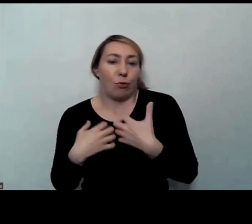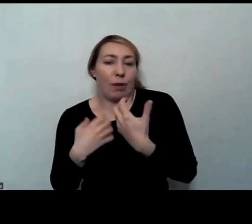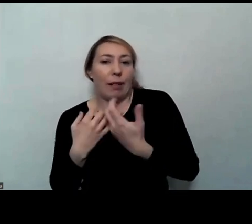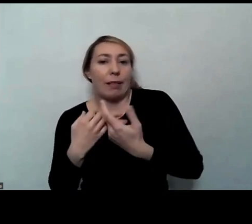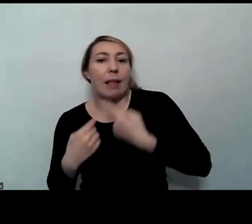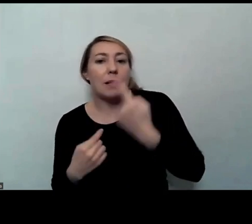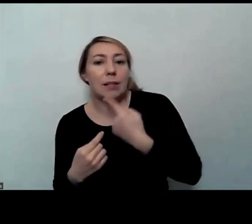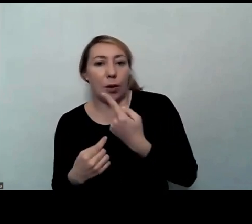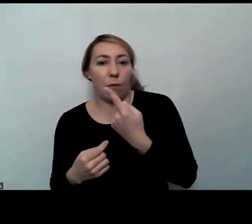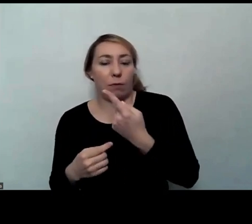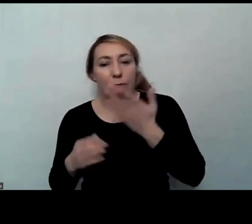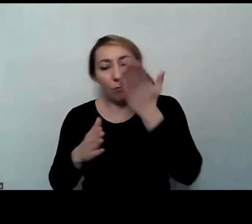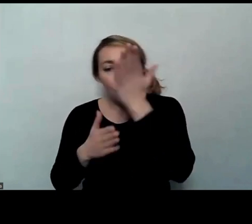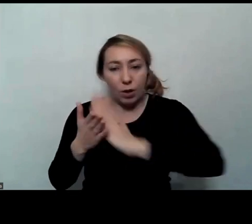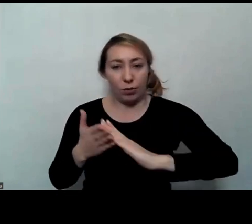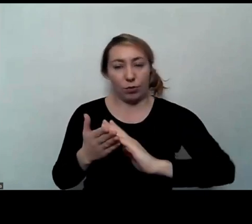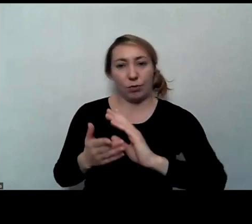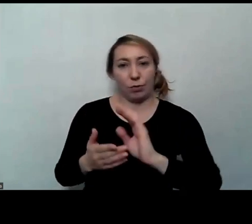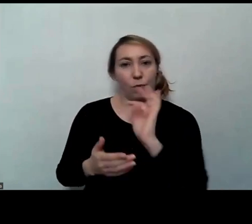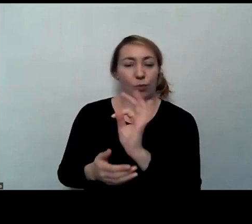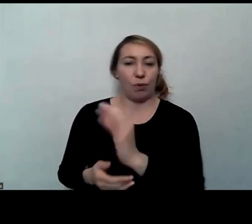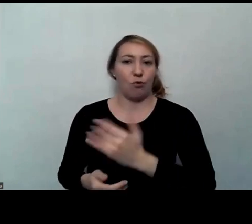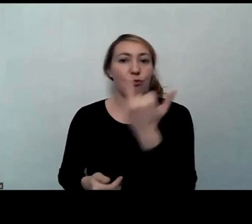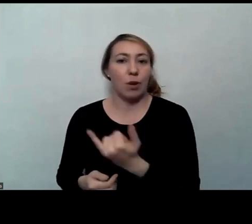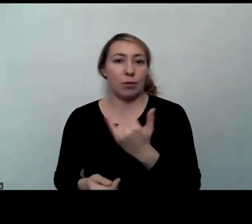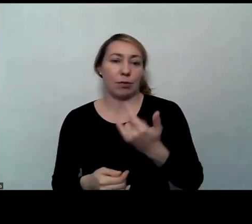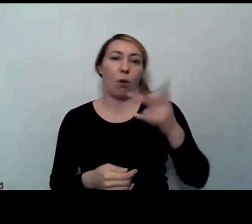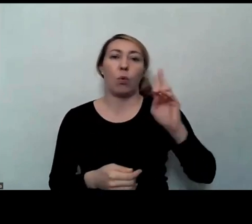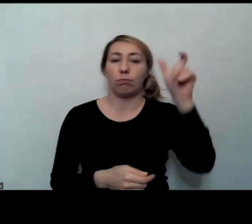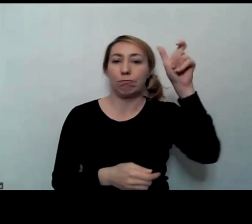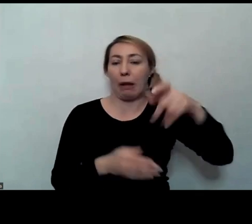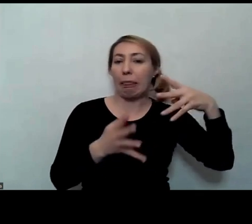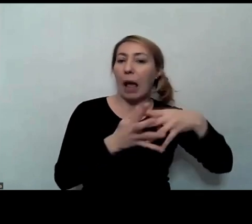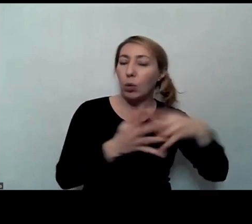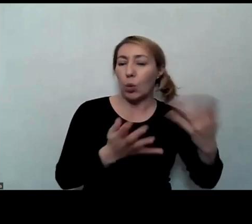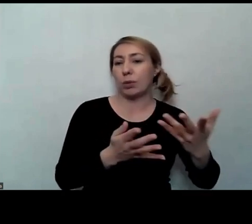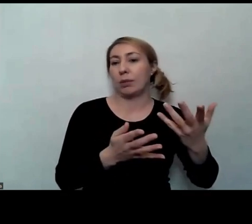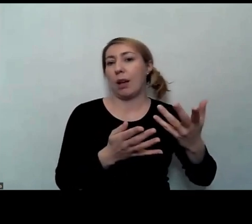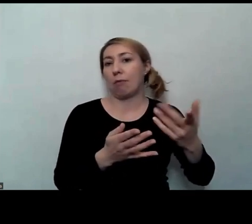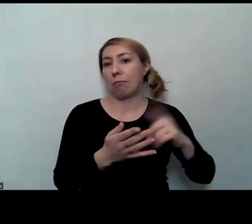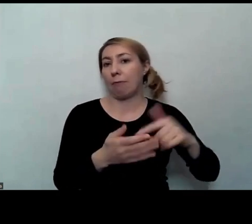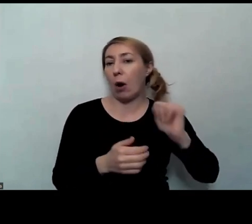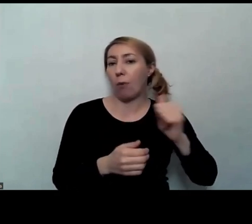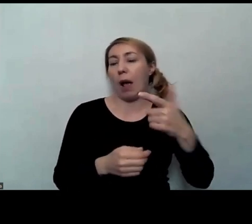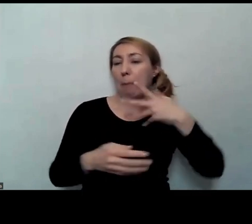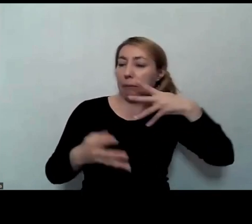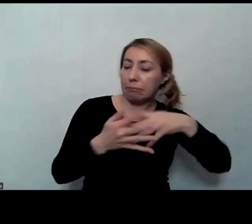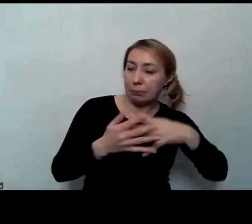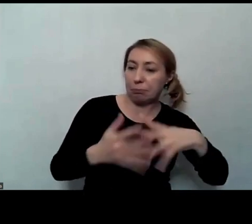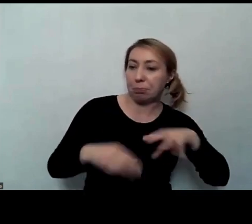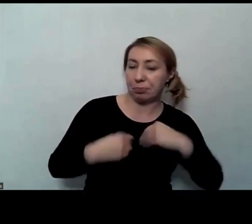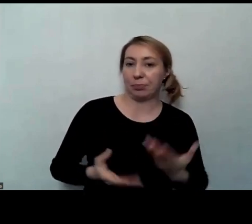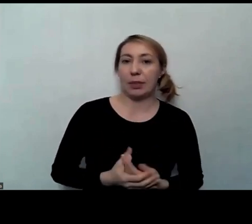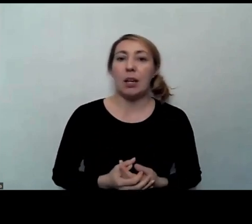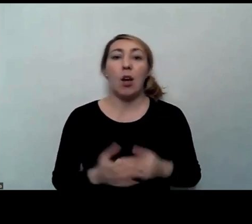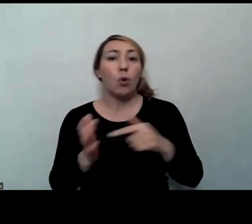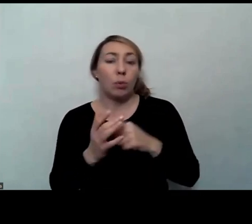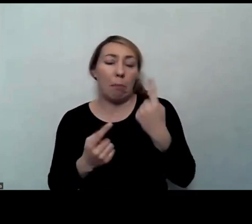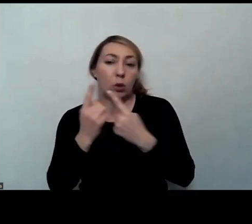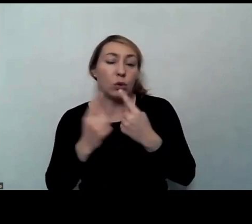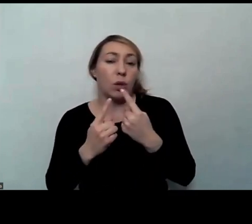leksykalnym swojego dziecka z diagnostą, z osobą kompetentną do tego, by to ocenić. Także to myślę, że